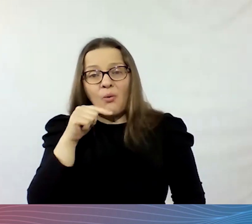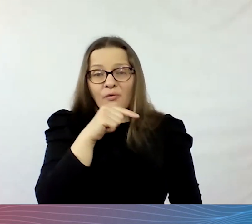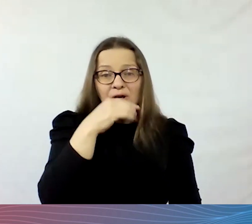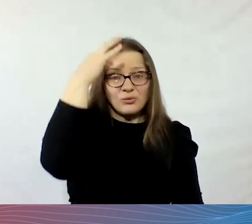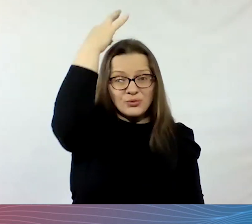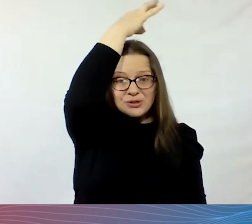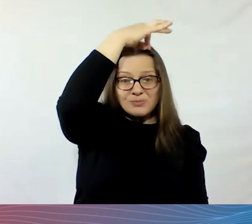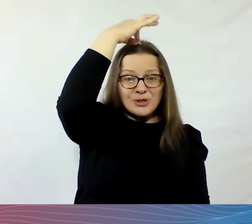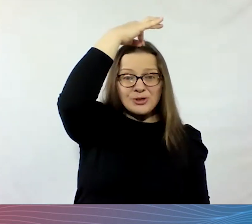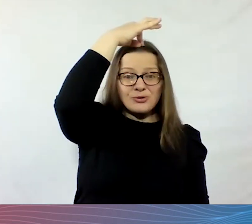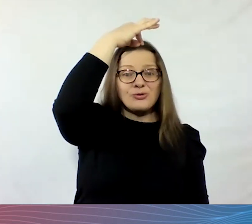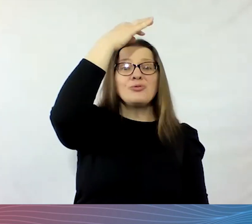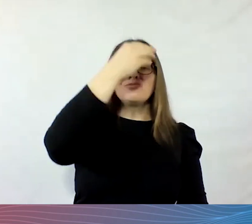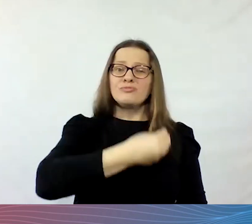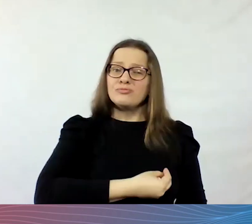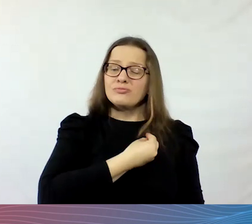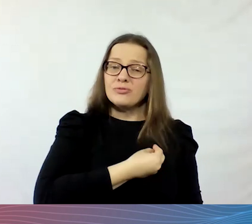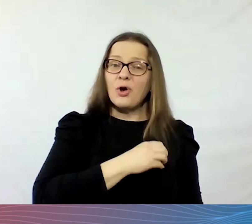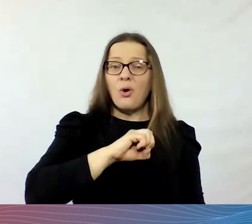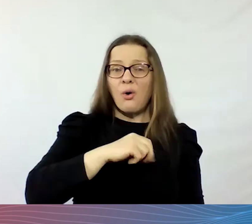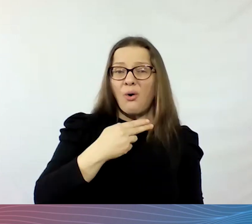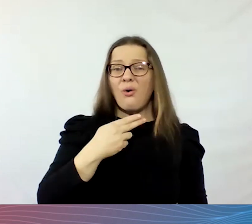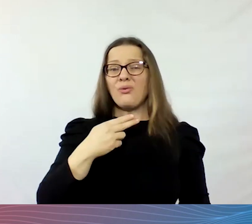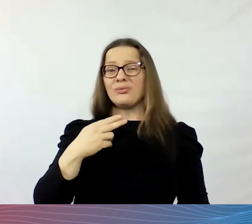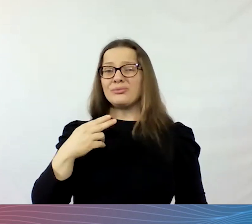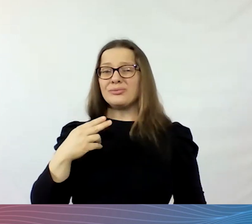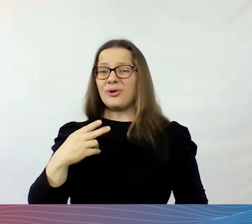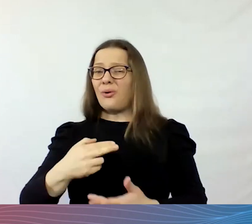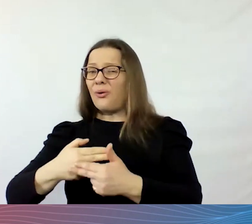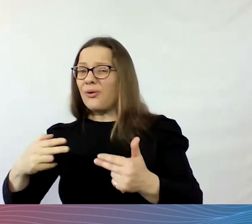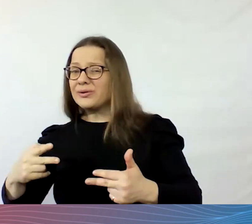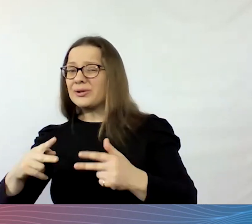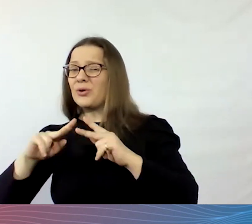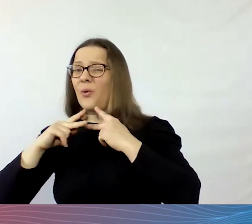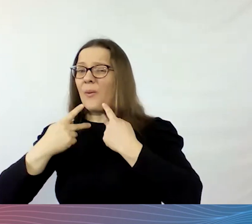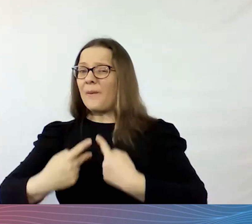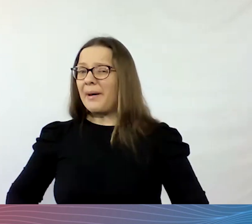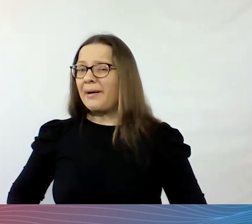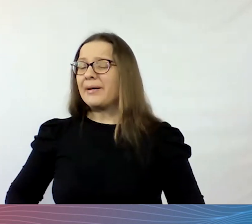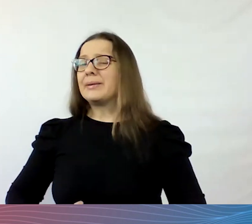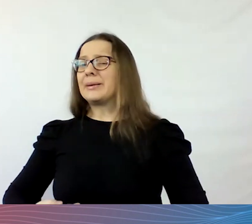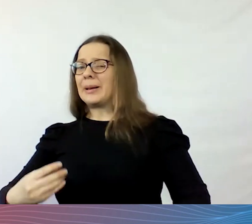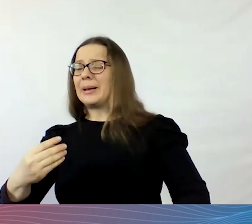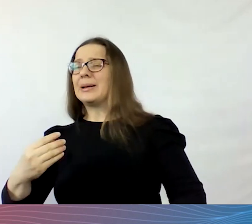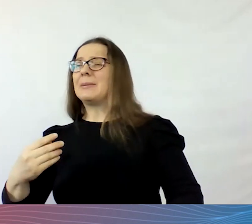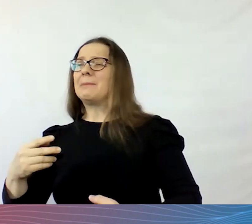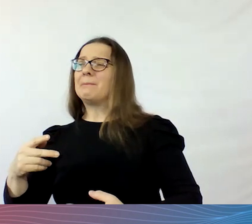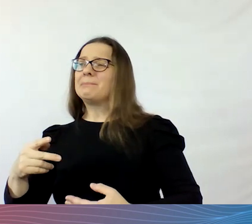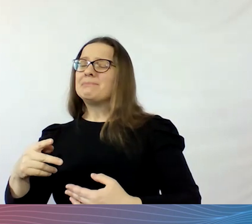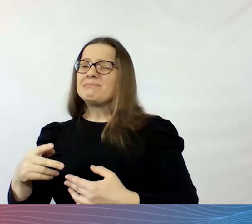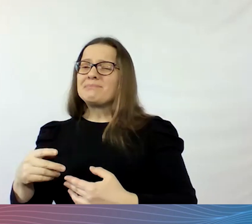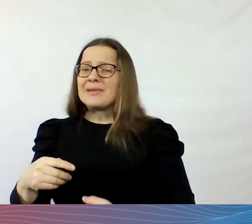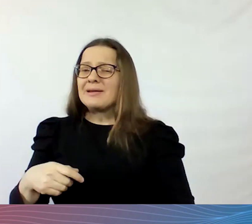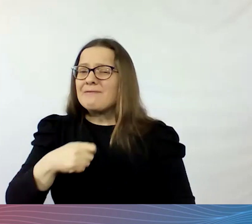irmãos, viver no Espírito. Tá? Versículo 18. Mas se sois guiados pelo